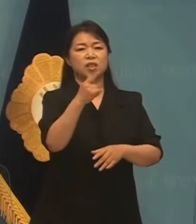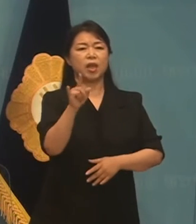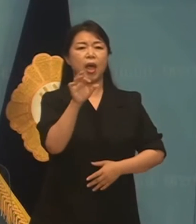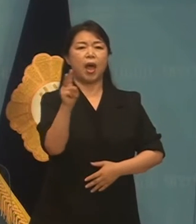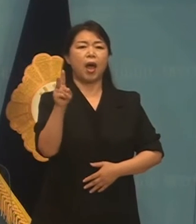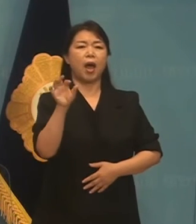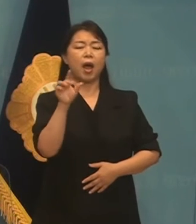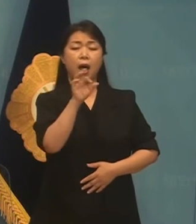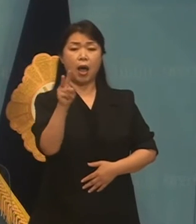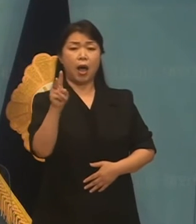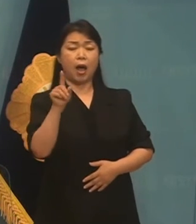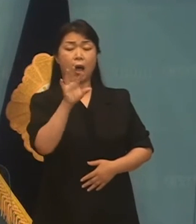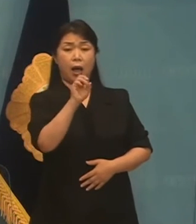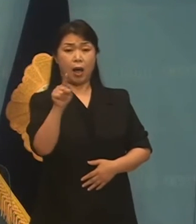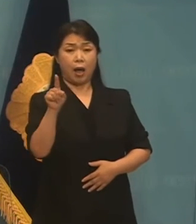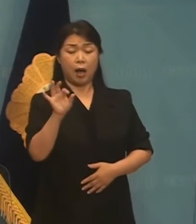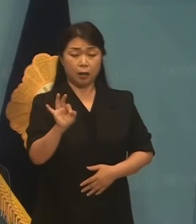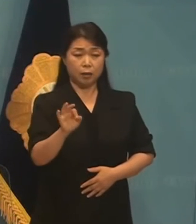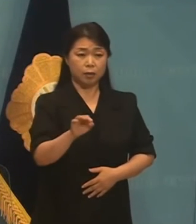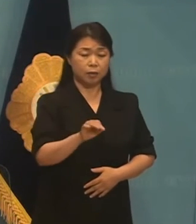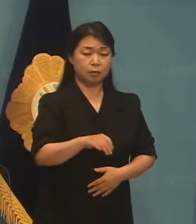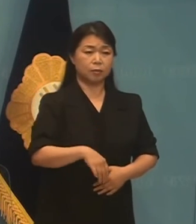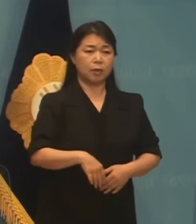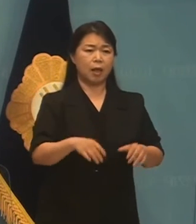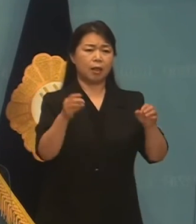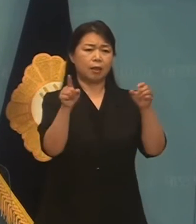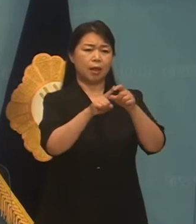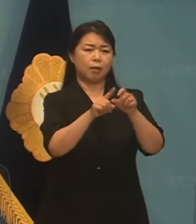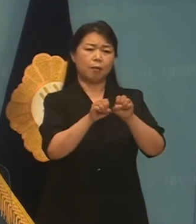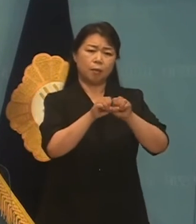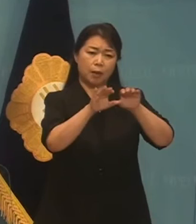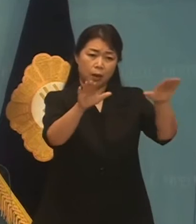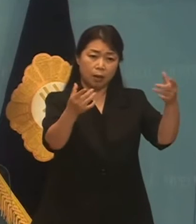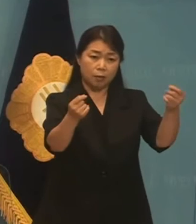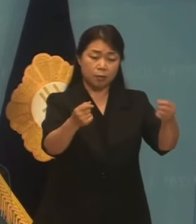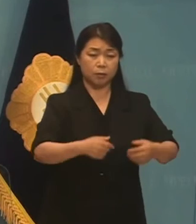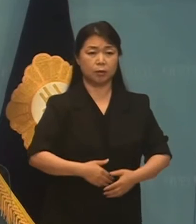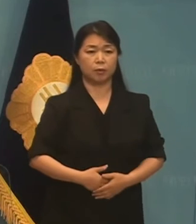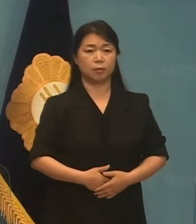문재앙이라는 단어가 널리 퍼져 있는 것 같습니다.